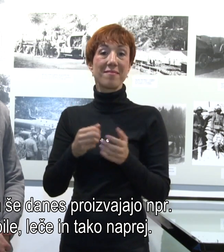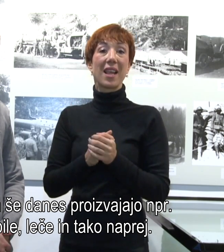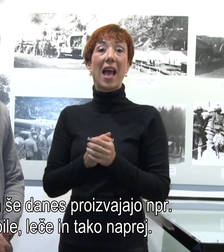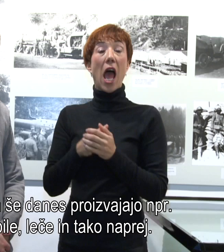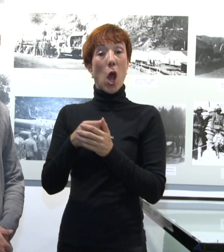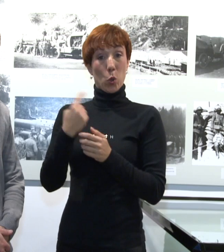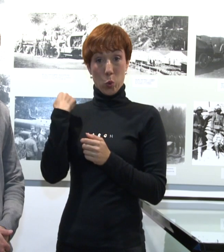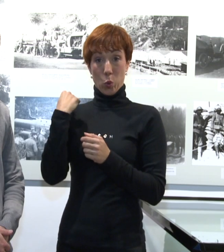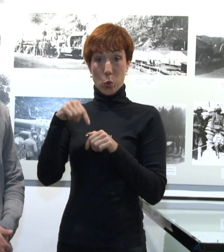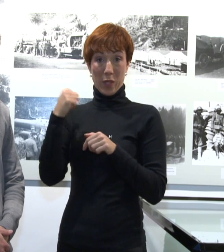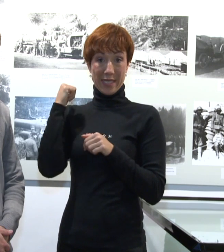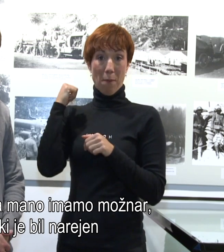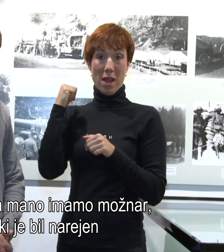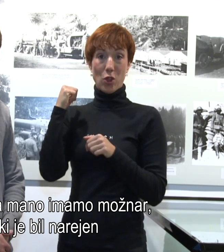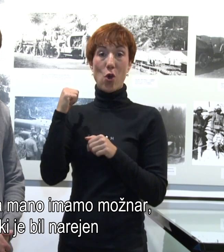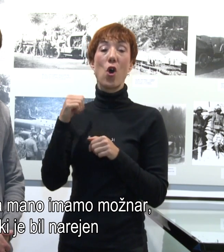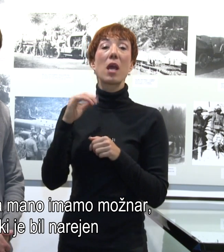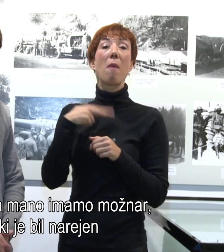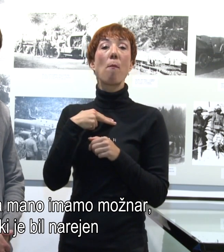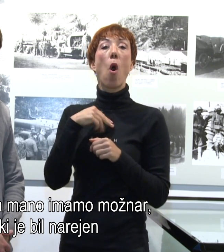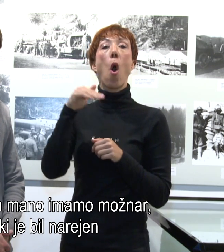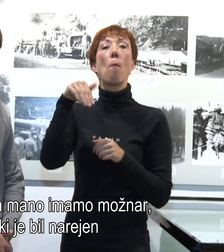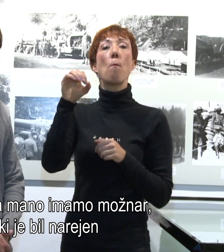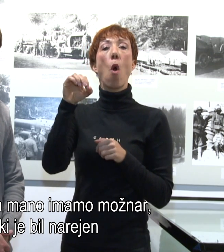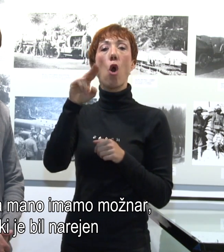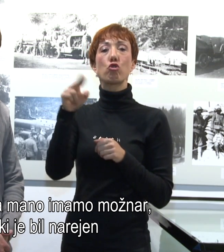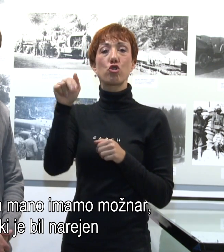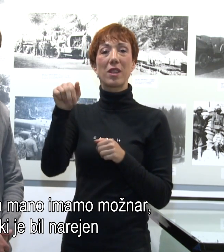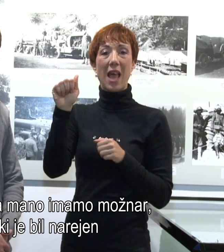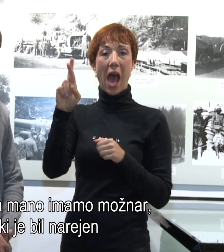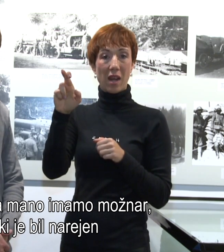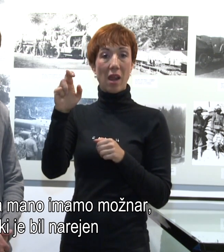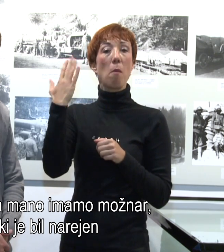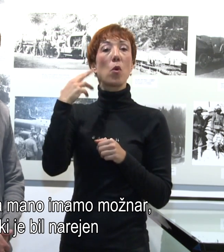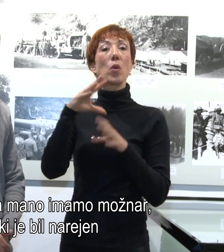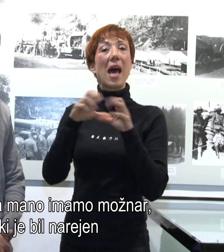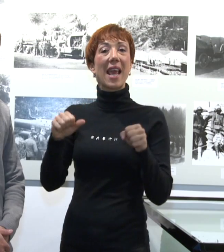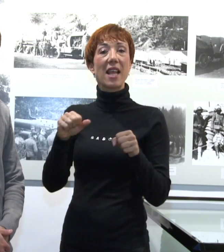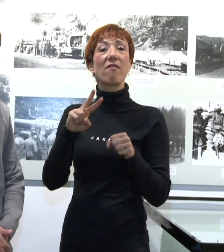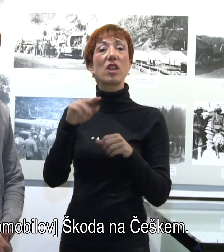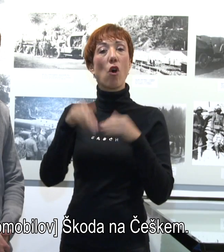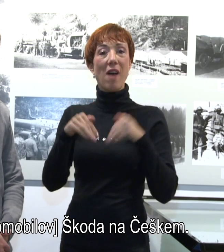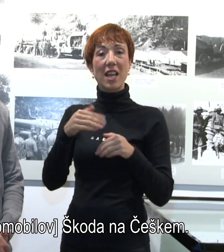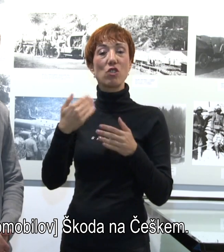mano imamo možnar, ki je bil narejen v tovarni Škoda na Češkem.